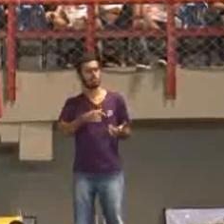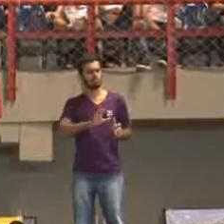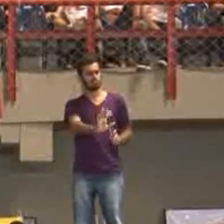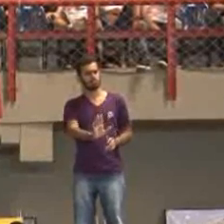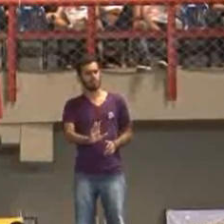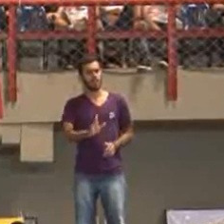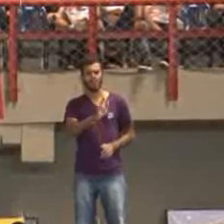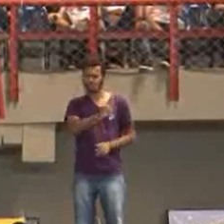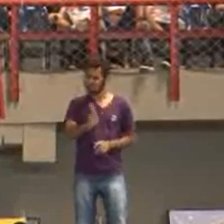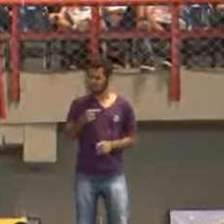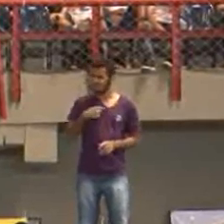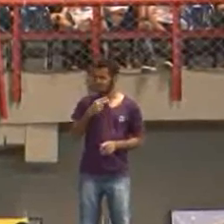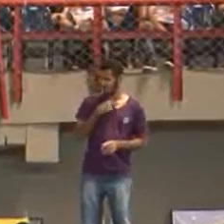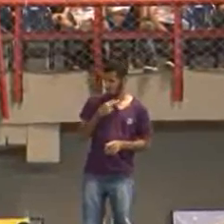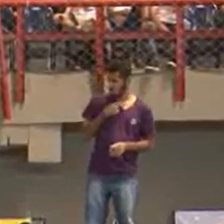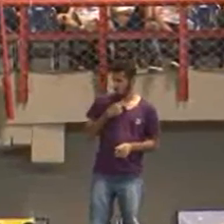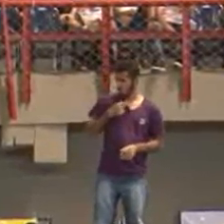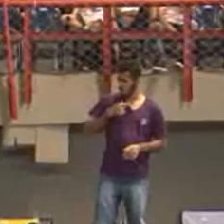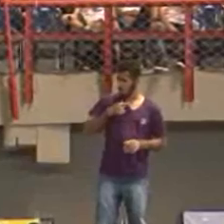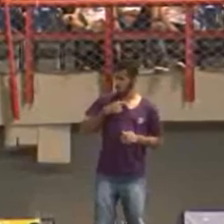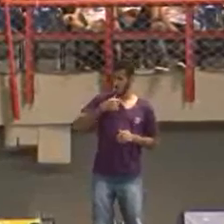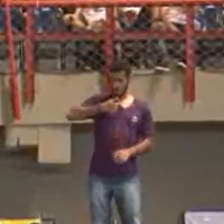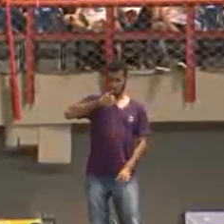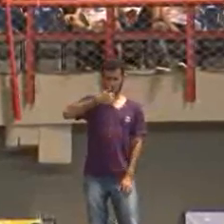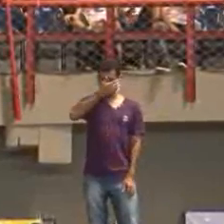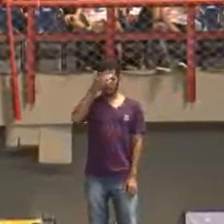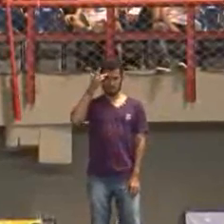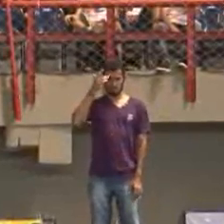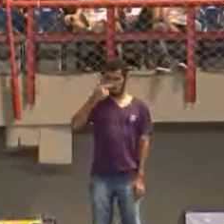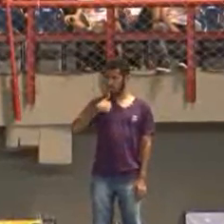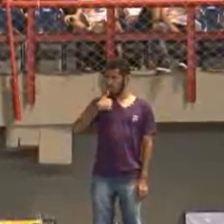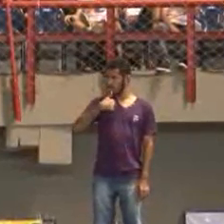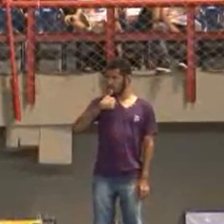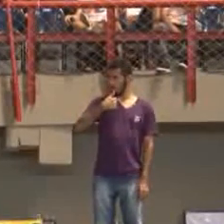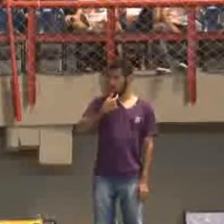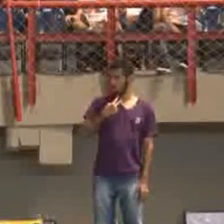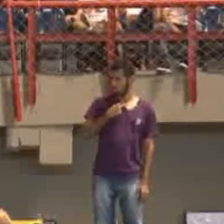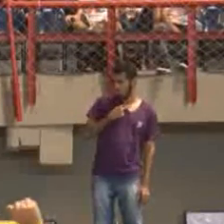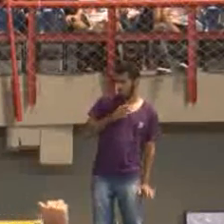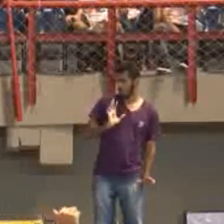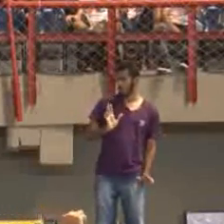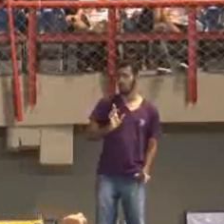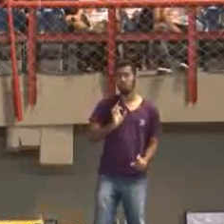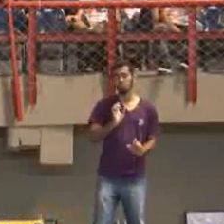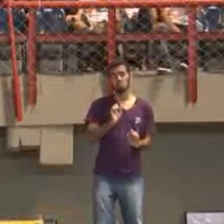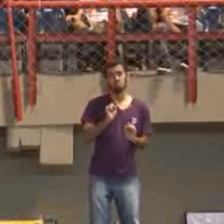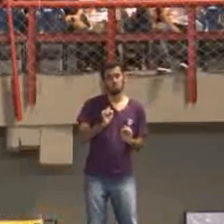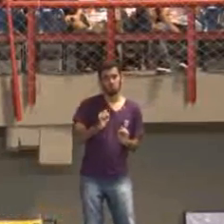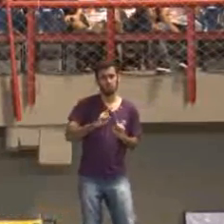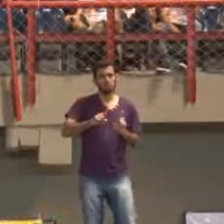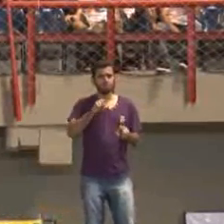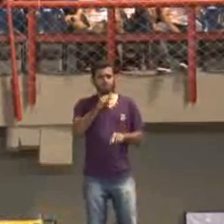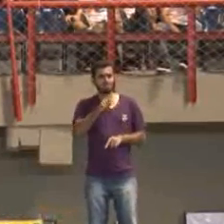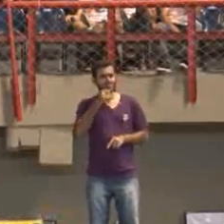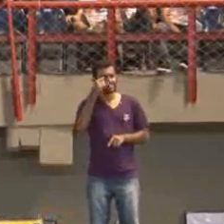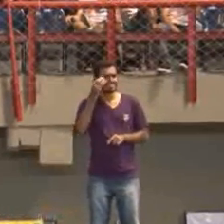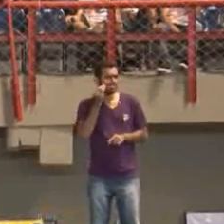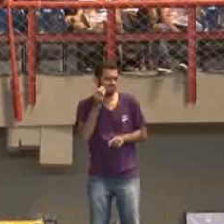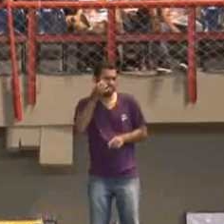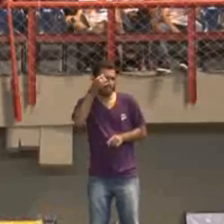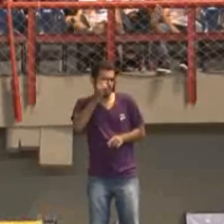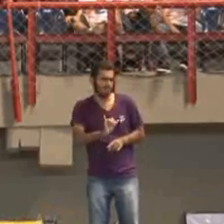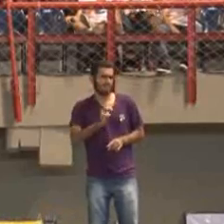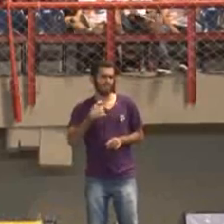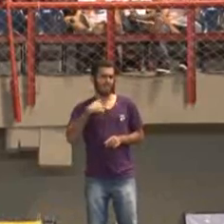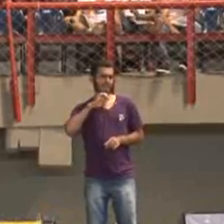primeira pessoa no meu texto? Você pode usar, mas evite eu, na minha opinião,